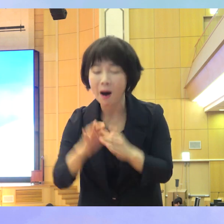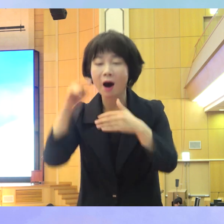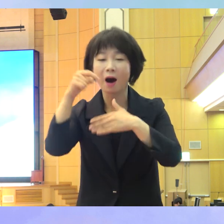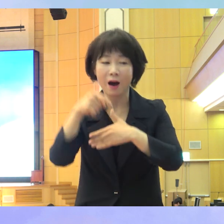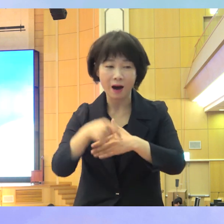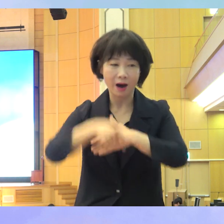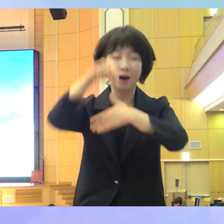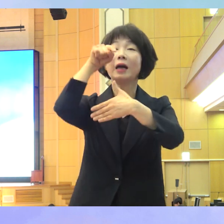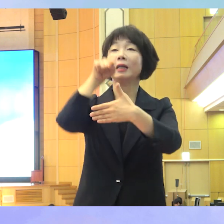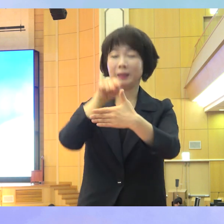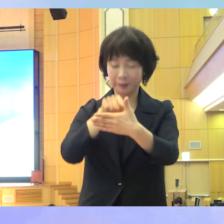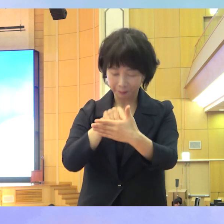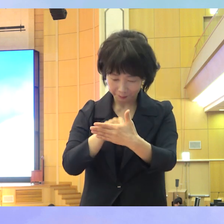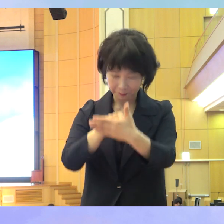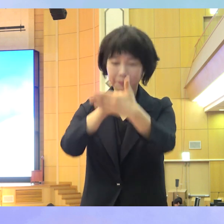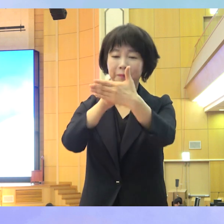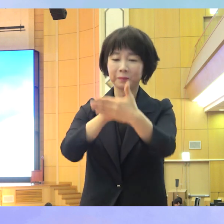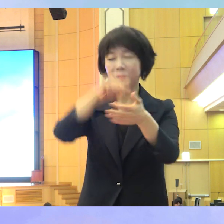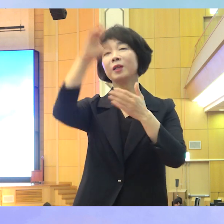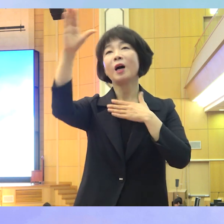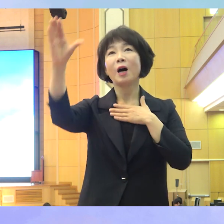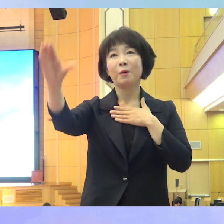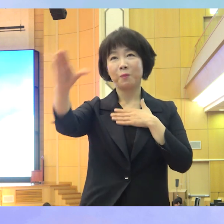주님의 마음